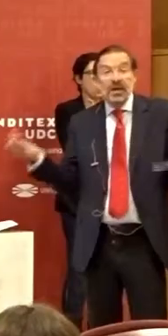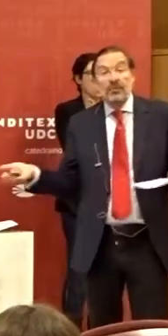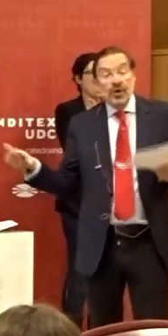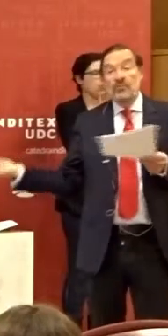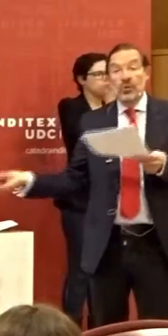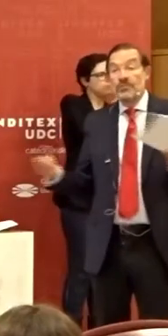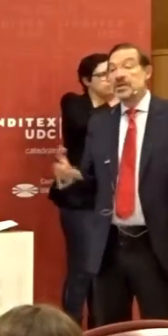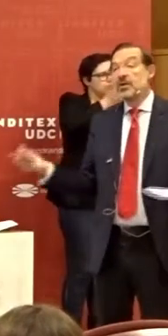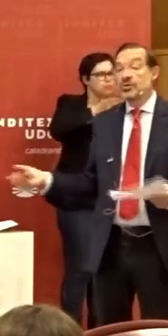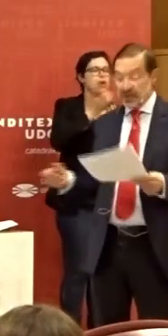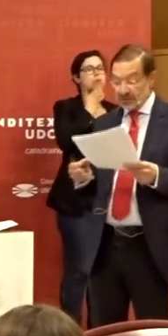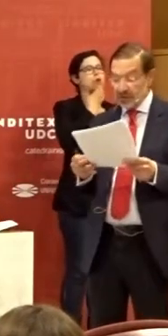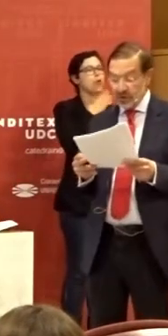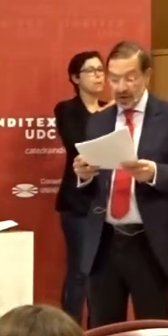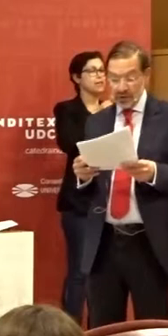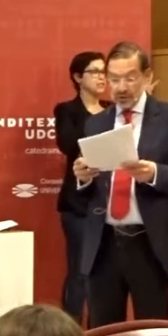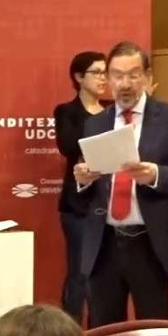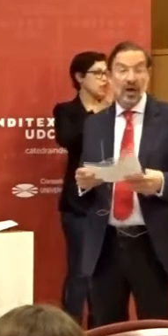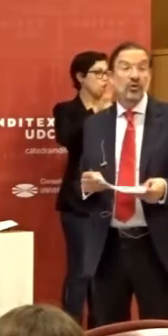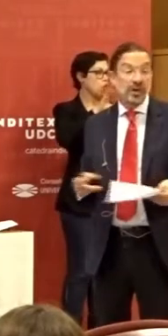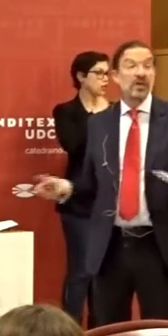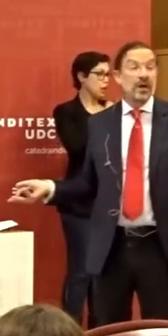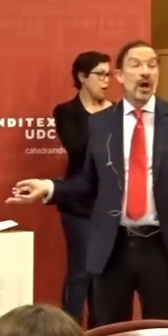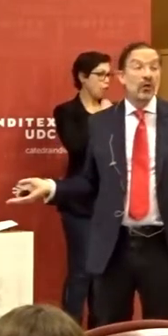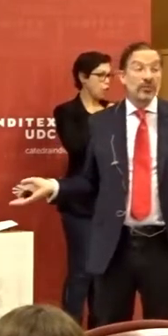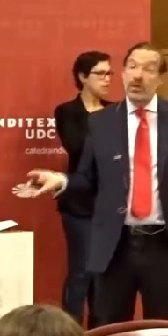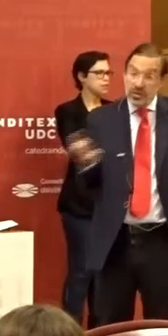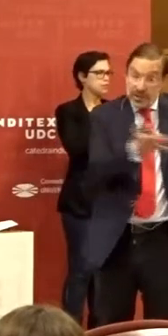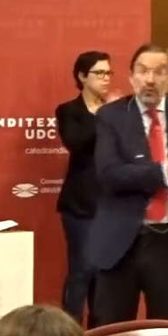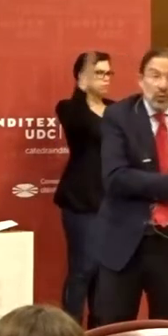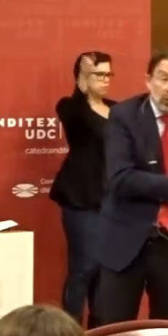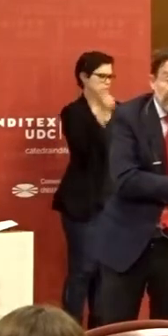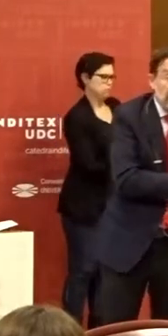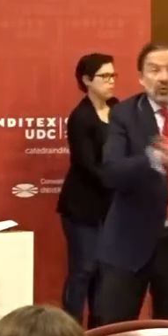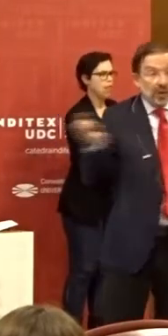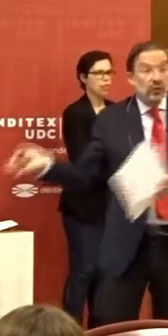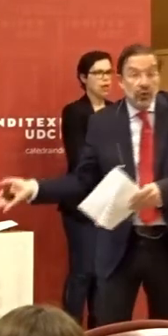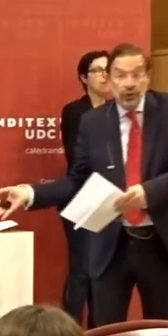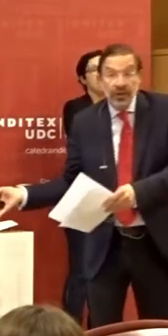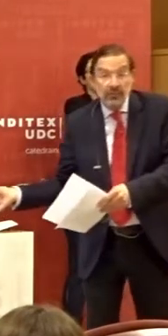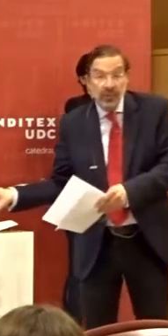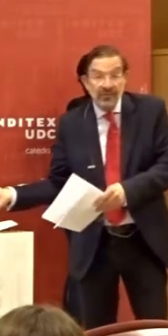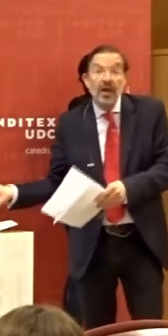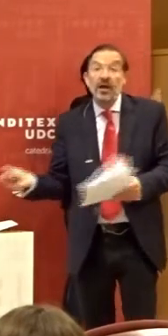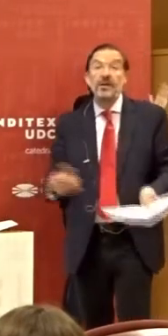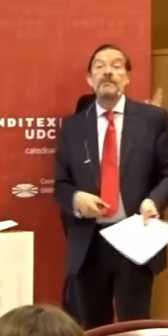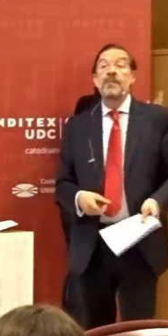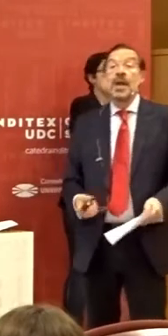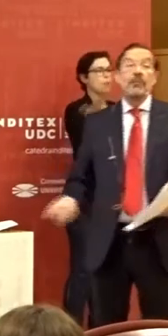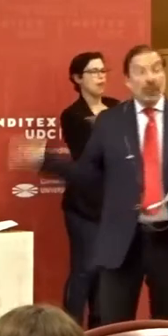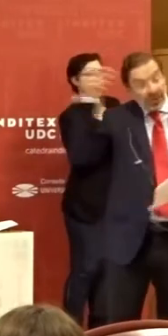yo que sé, que por ejemplo una empresa con 75 trabajadores tuviera que contratar trabajador y medio, es decir, uno a tiempo completo y otro a tiempo